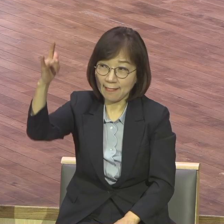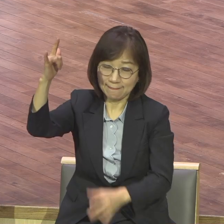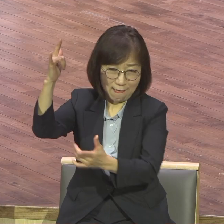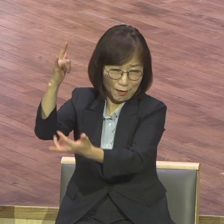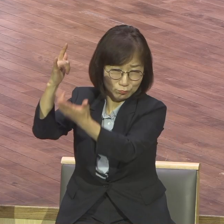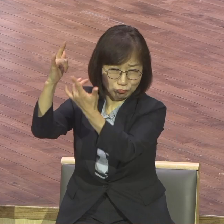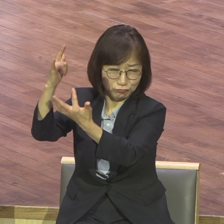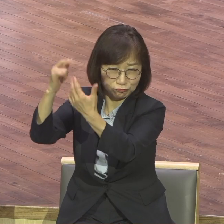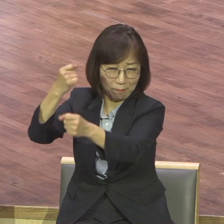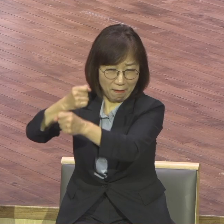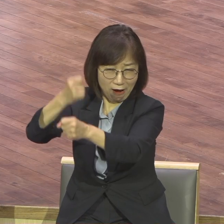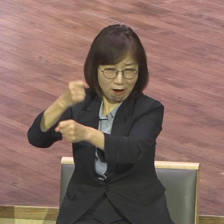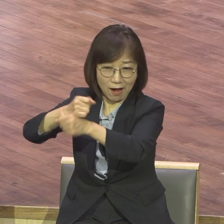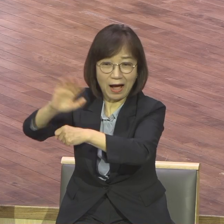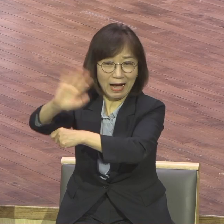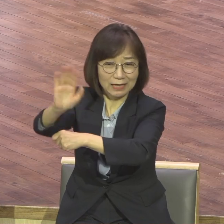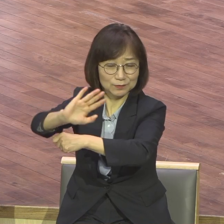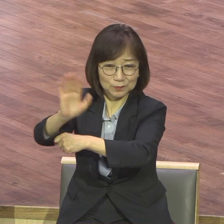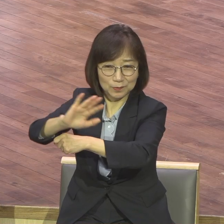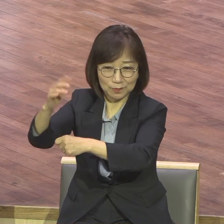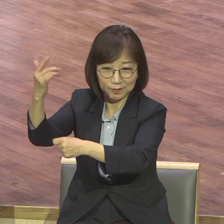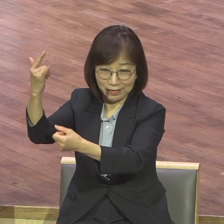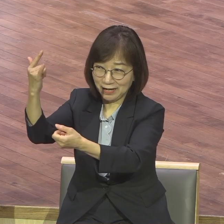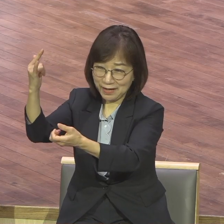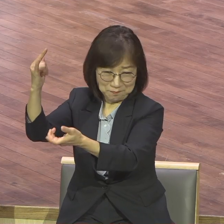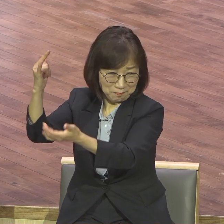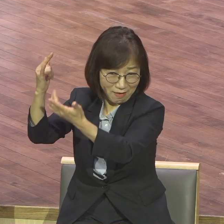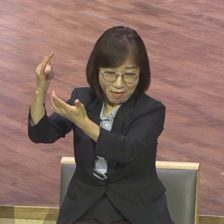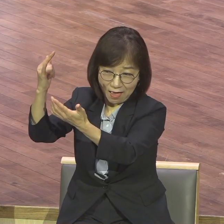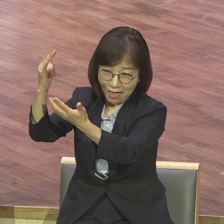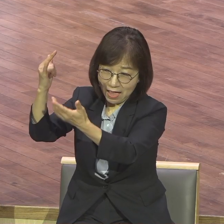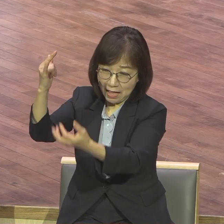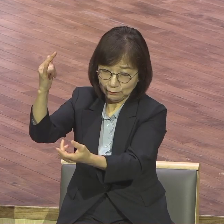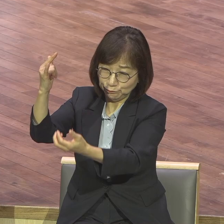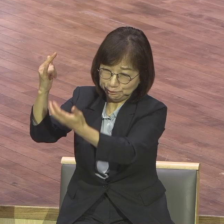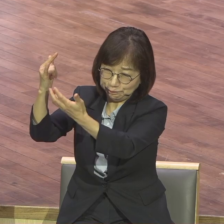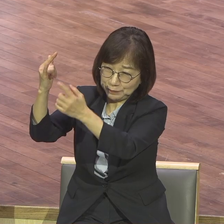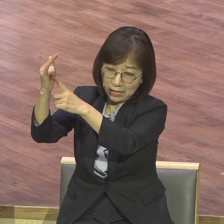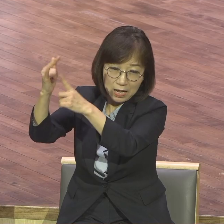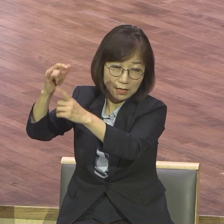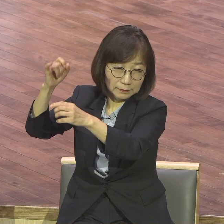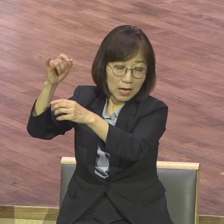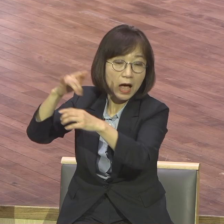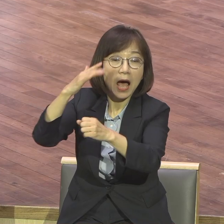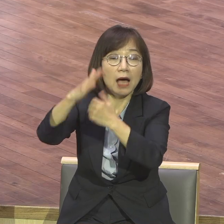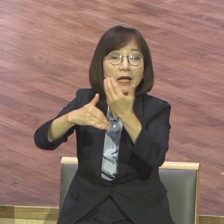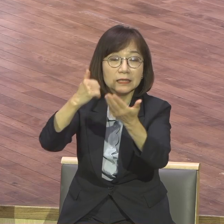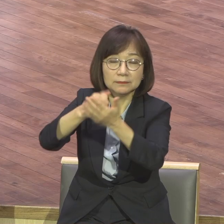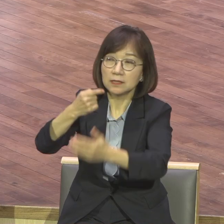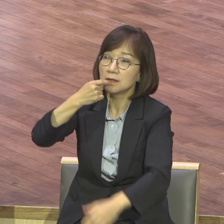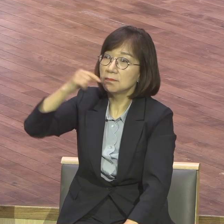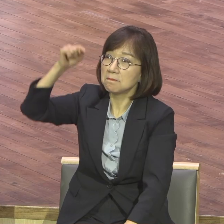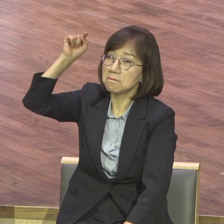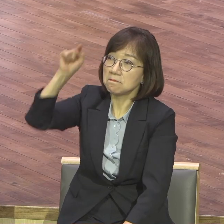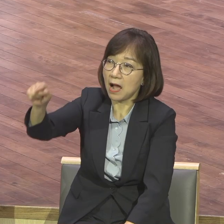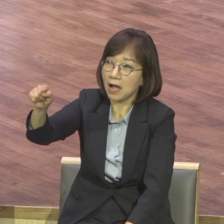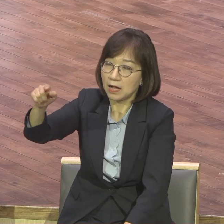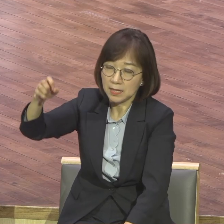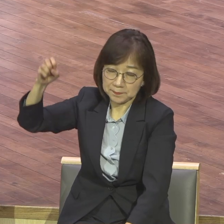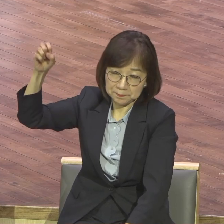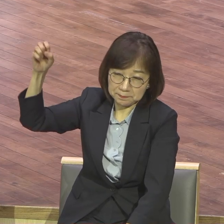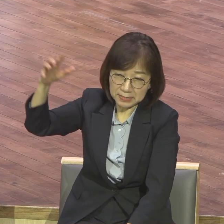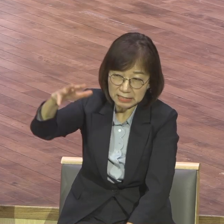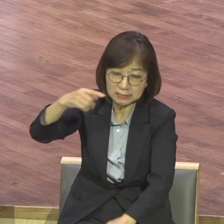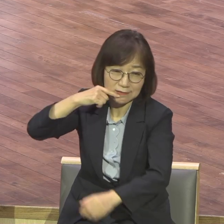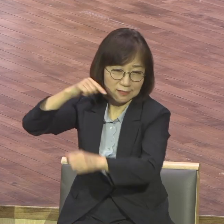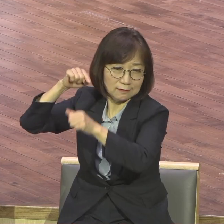아니고 하나님이 태양에 불을 비춰주니 빛이 있으라. 첫째 빛이에요. 빛이 있고 난 후에 해와 달과 별이